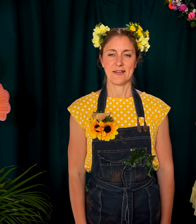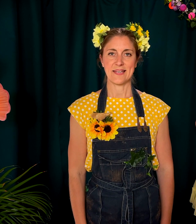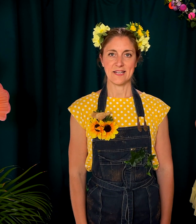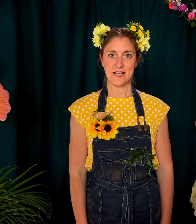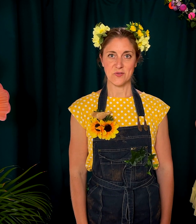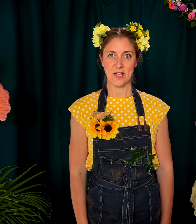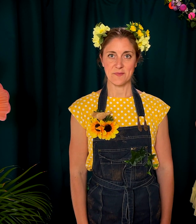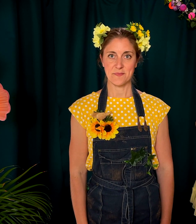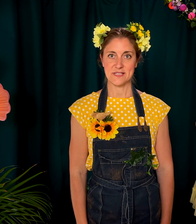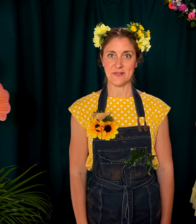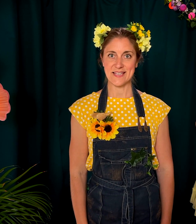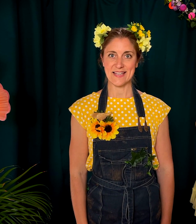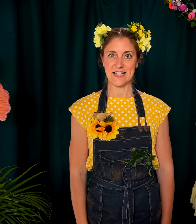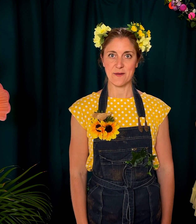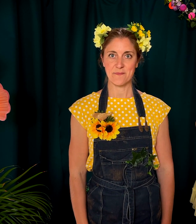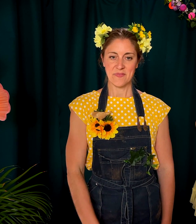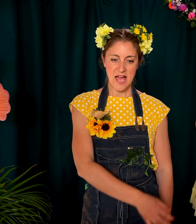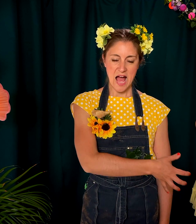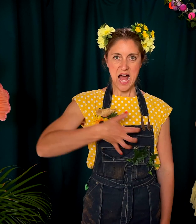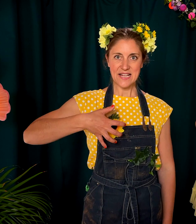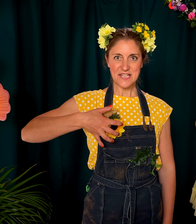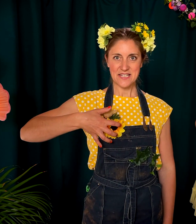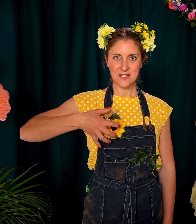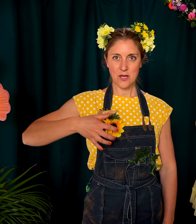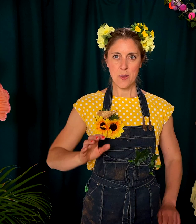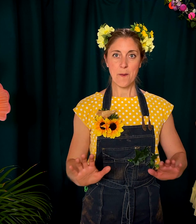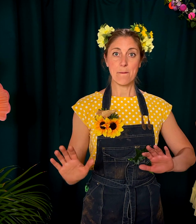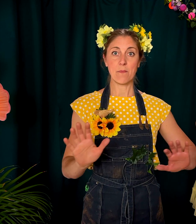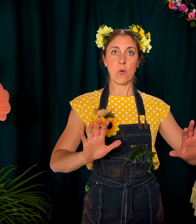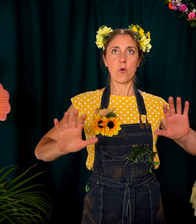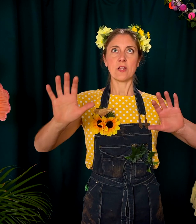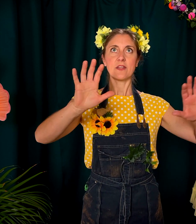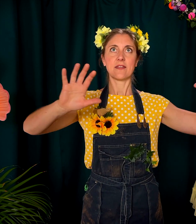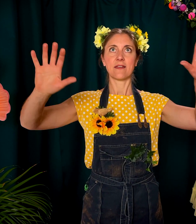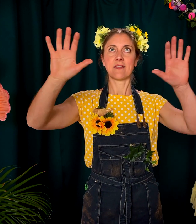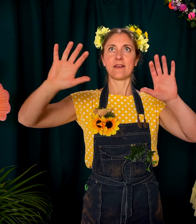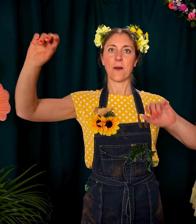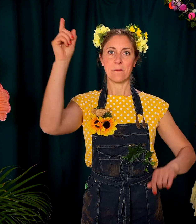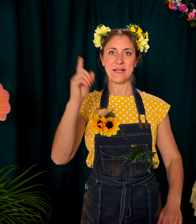I den här sången ska vi teckna arg, moln,